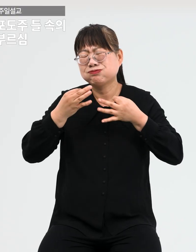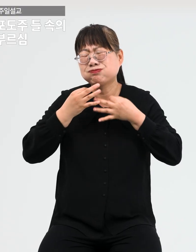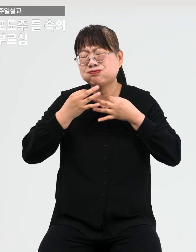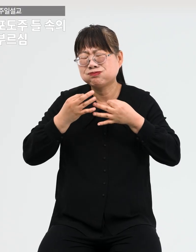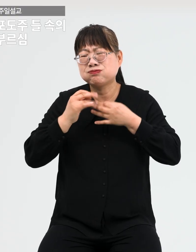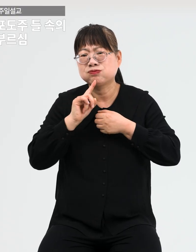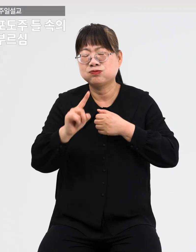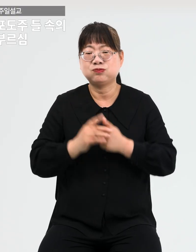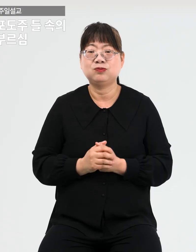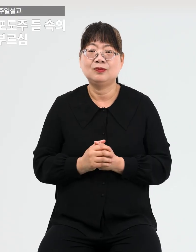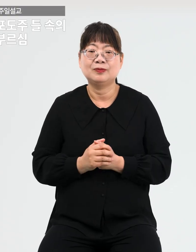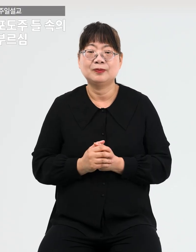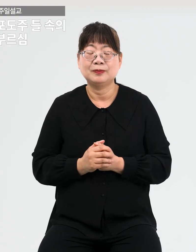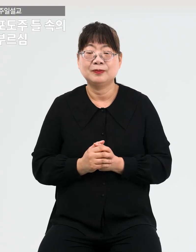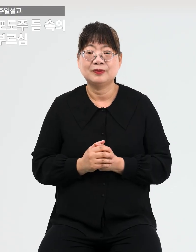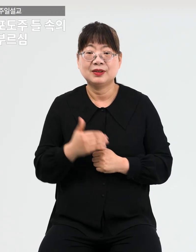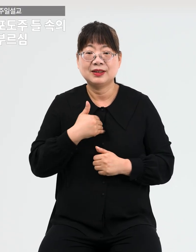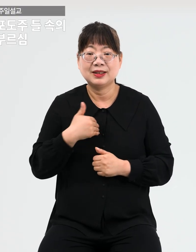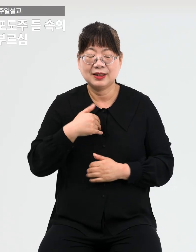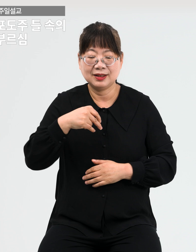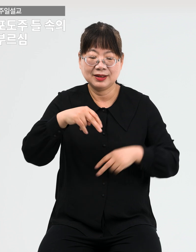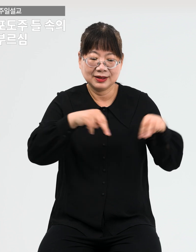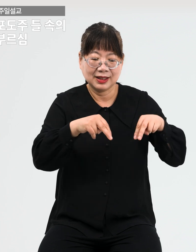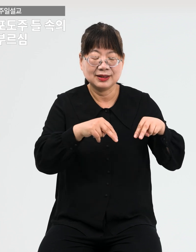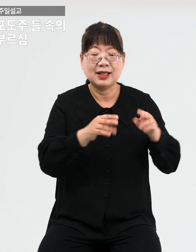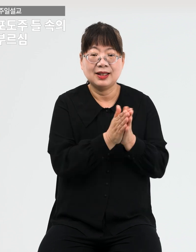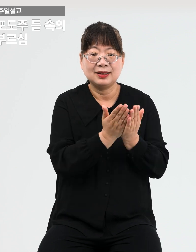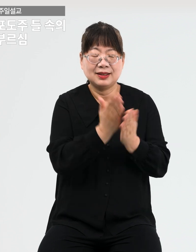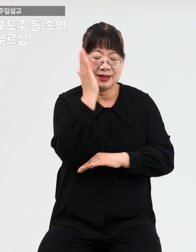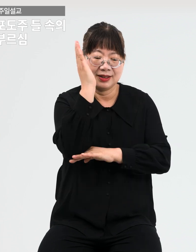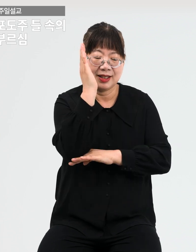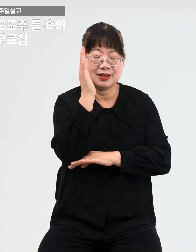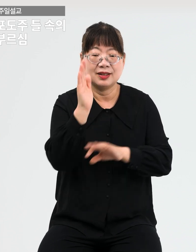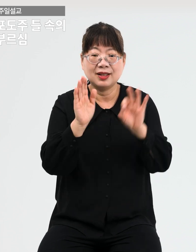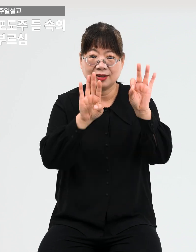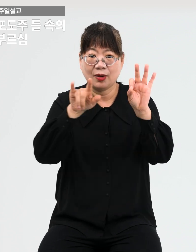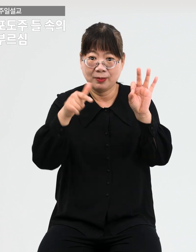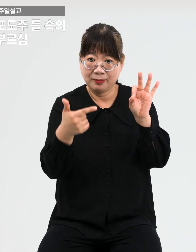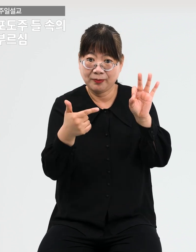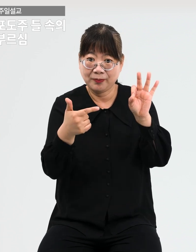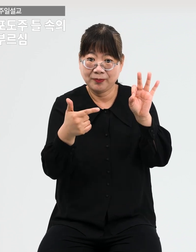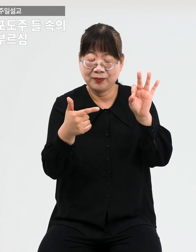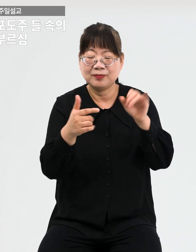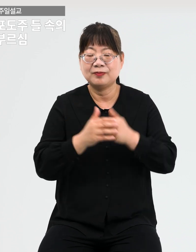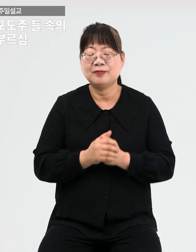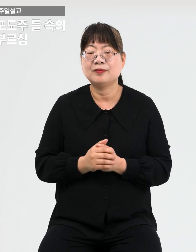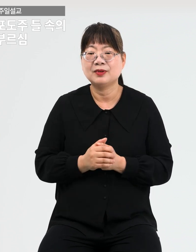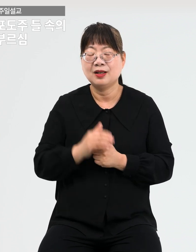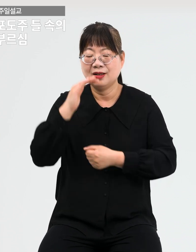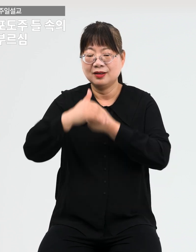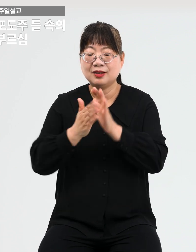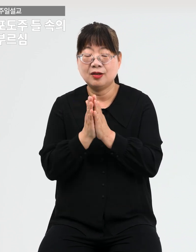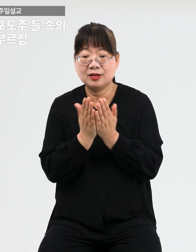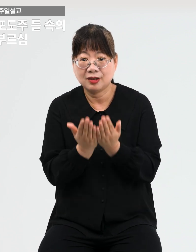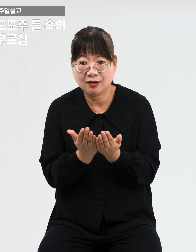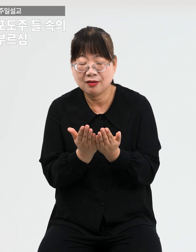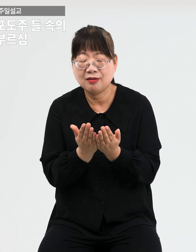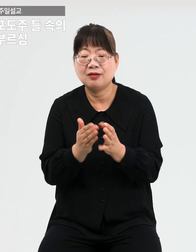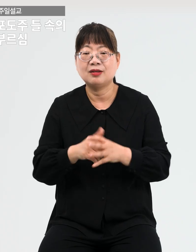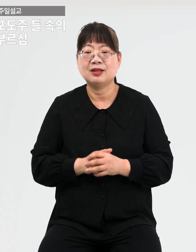부르짖었더라. 자, 제가 사사기 강의를 쭉 지금 10번째 해오면서